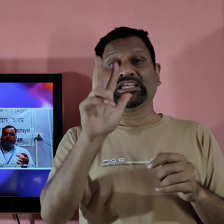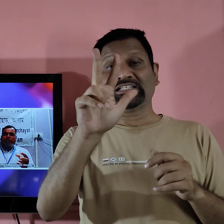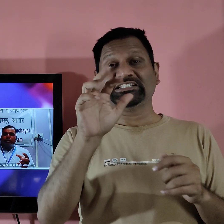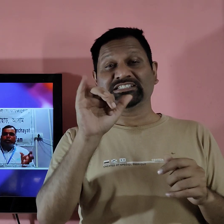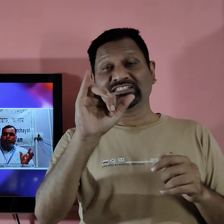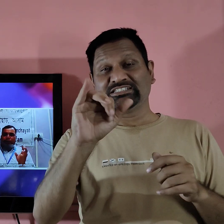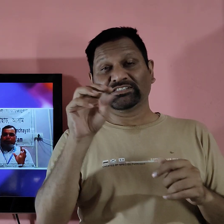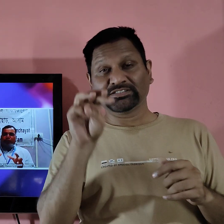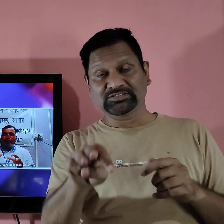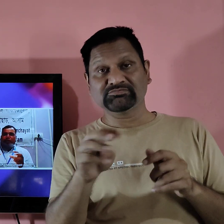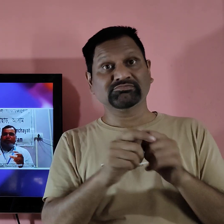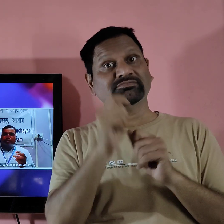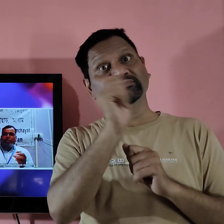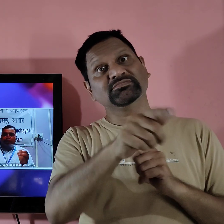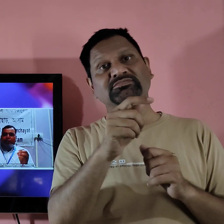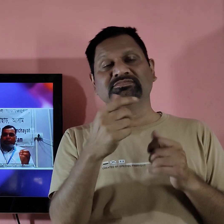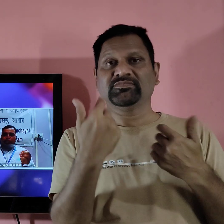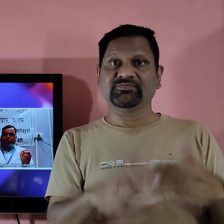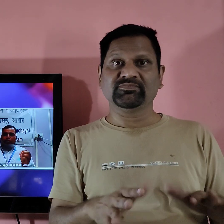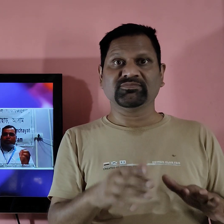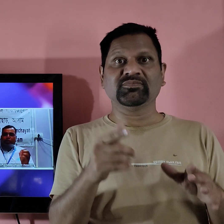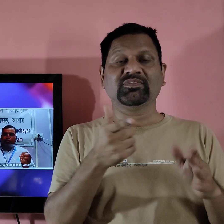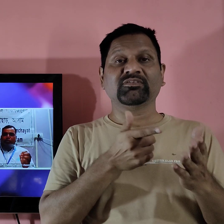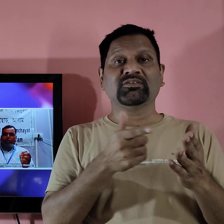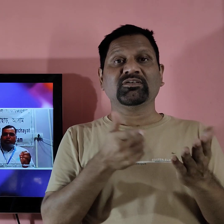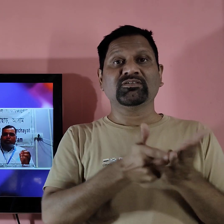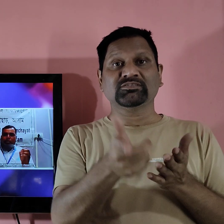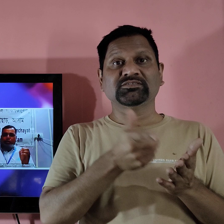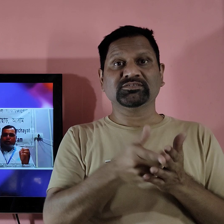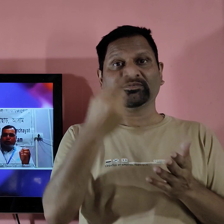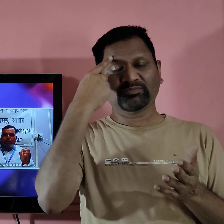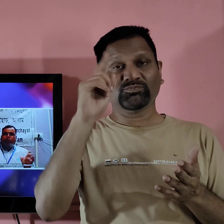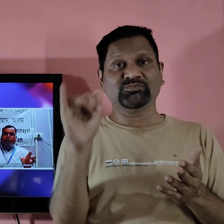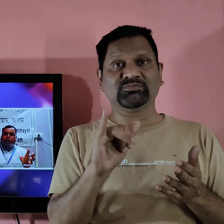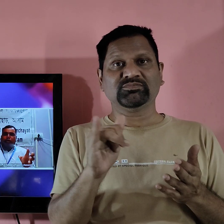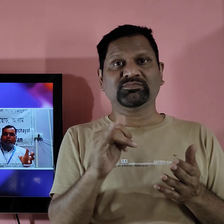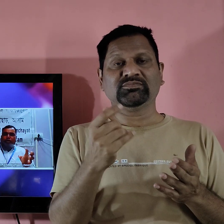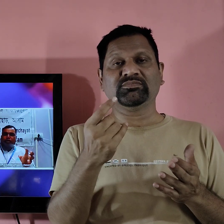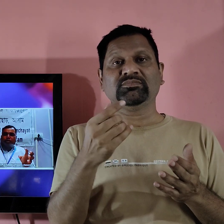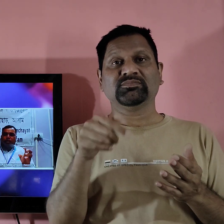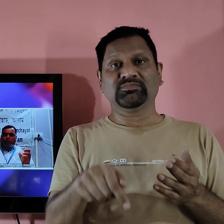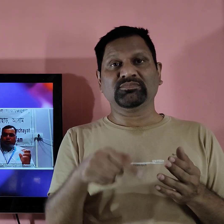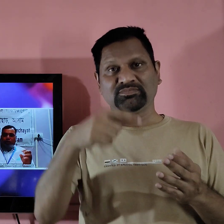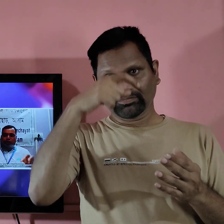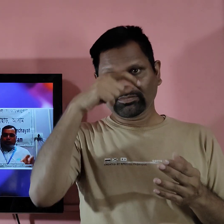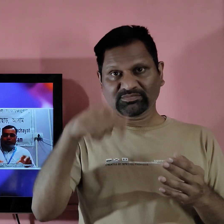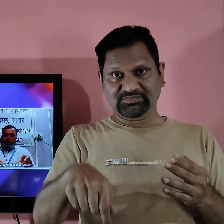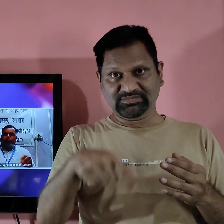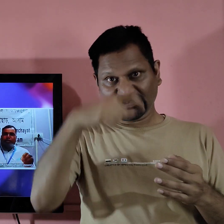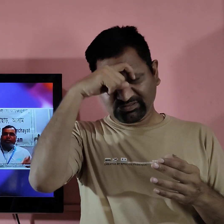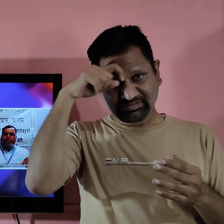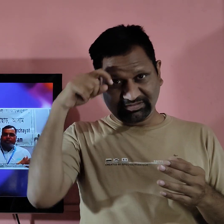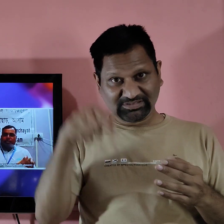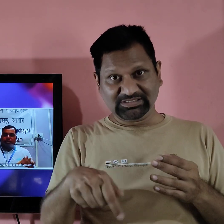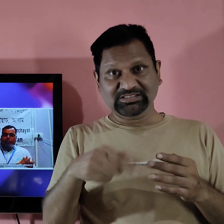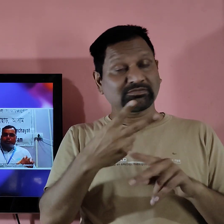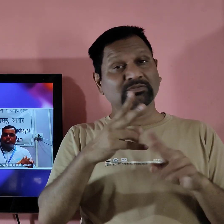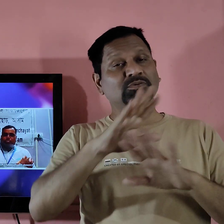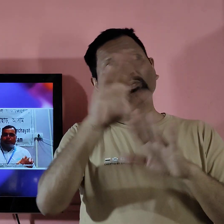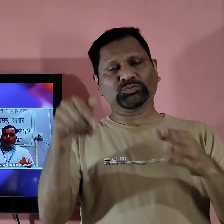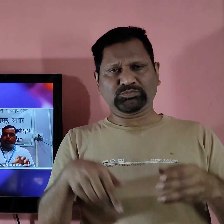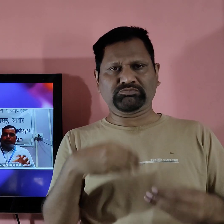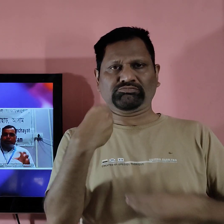86,000 रुपया मिल के हमारा गांव का और गरीबी पर रिलीफ दे दिया